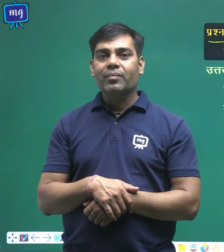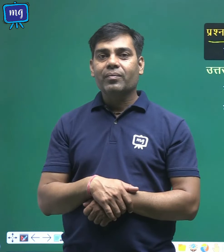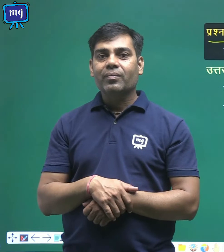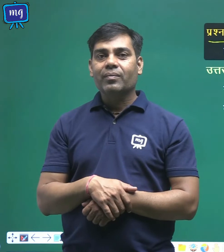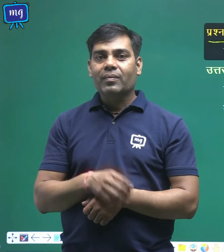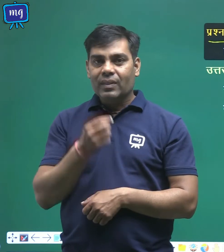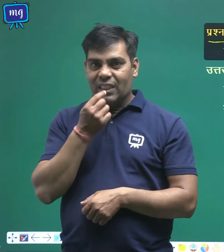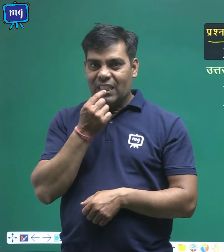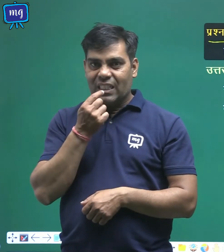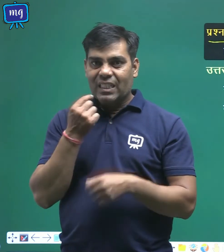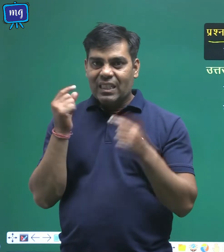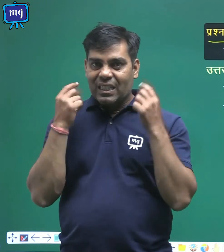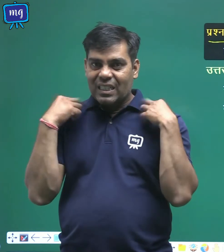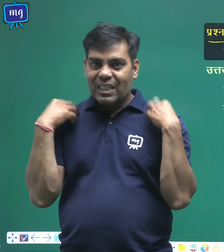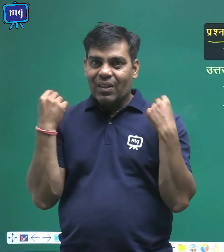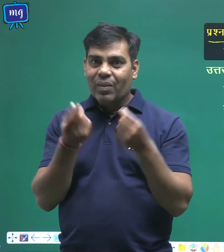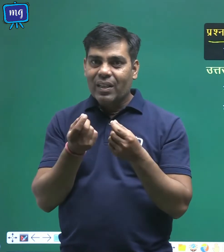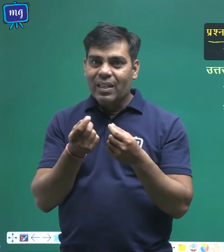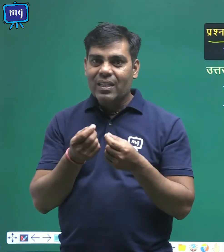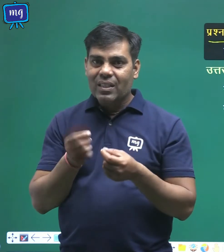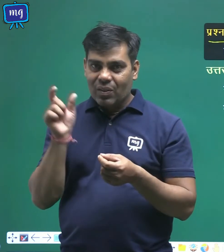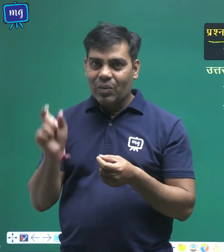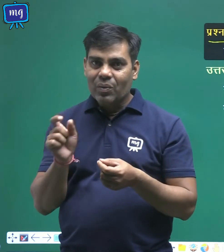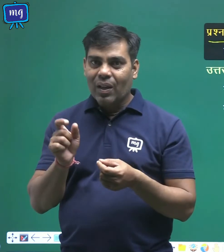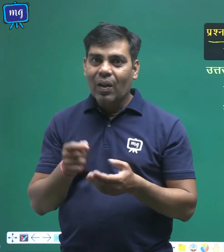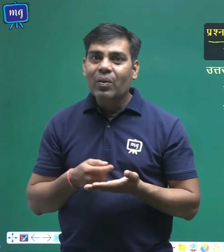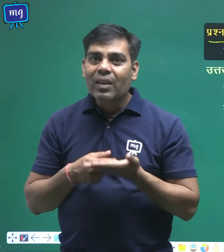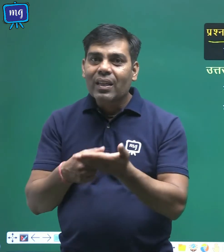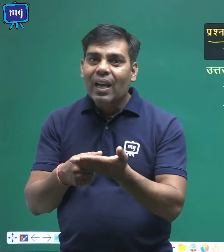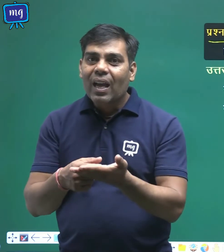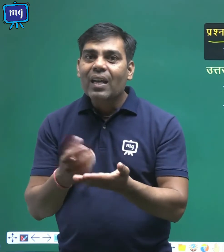गडरिये से क्या विनती की?